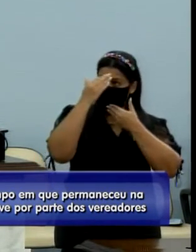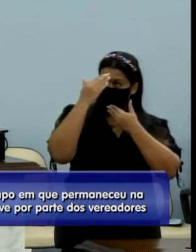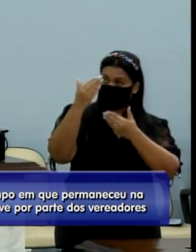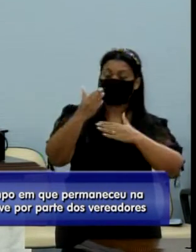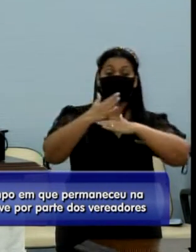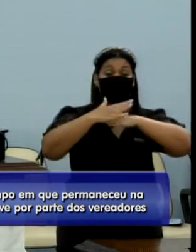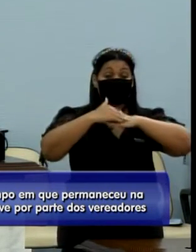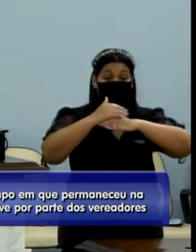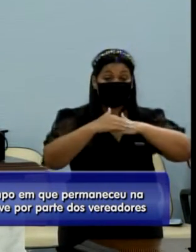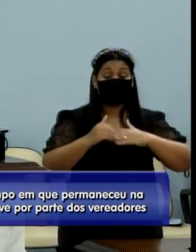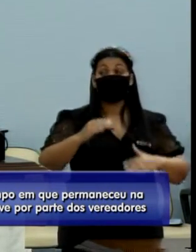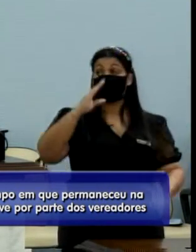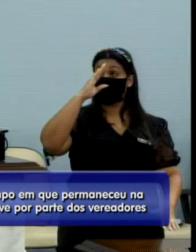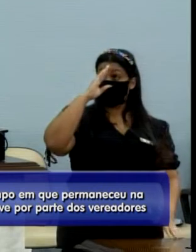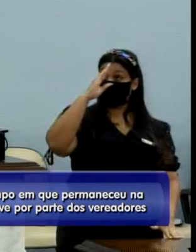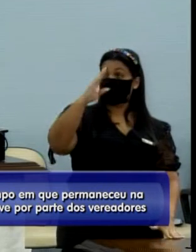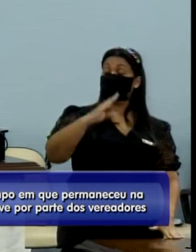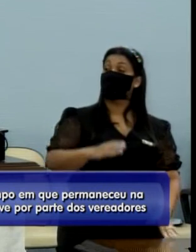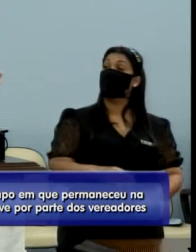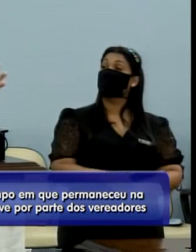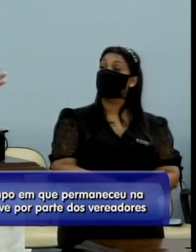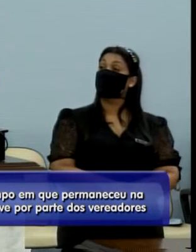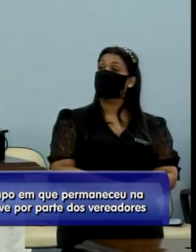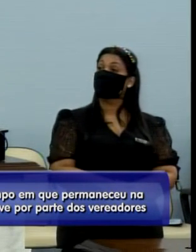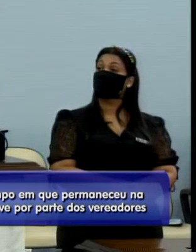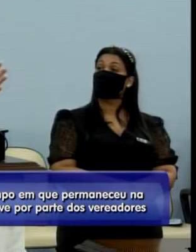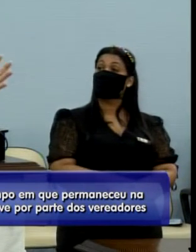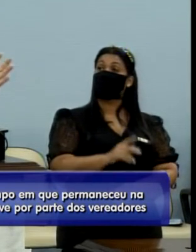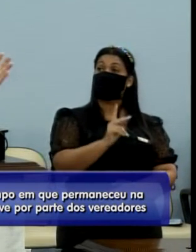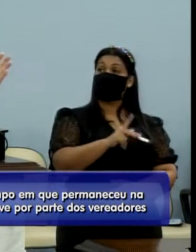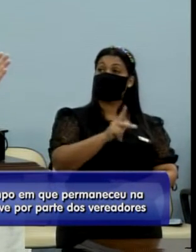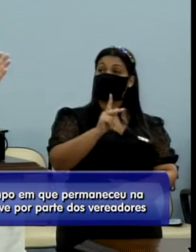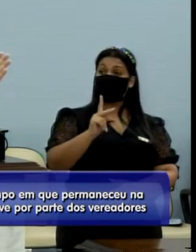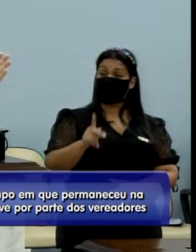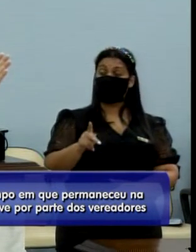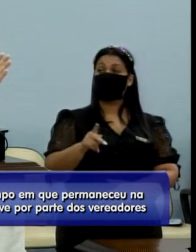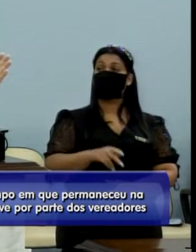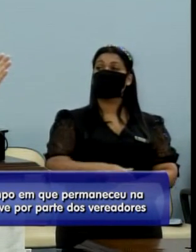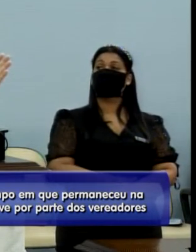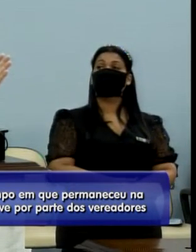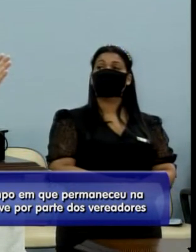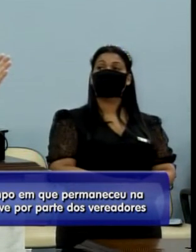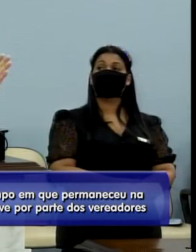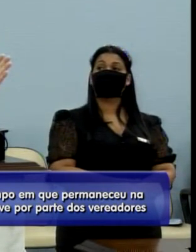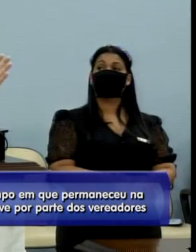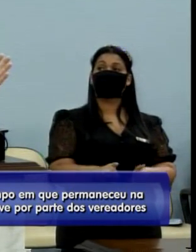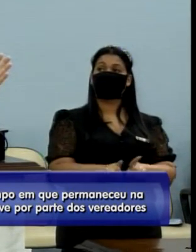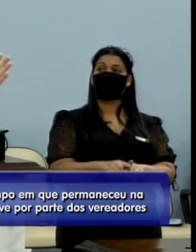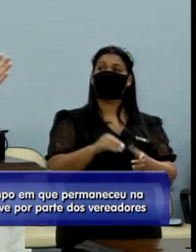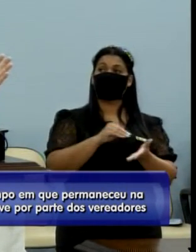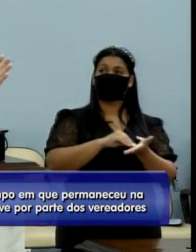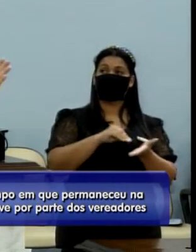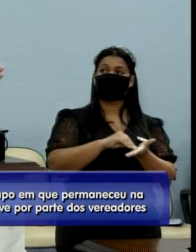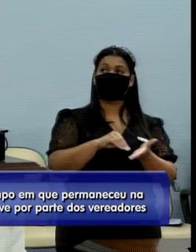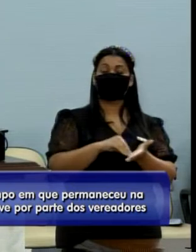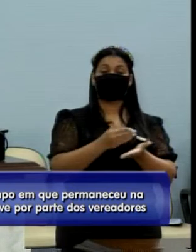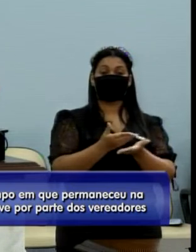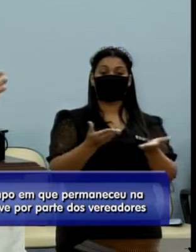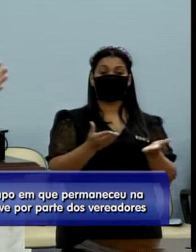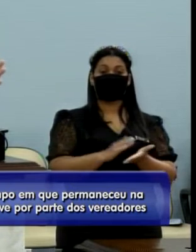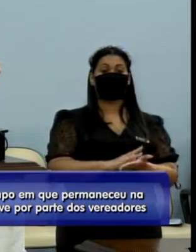pelo carinho e Principalmente ao Dr Renato Pupo e a os assessores dele